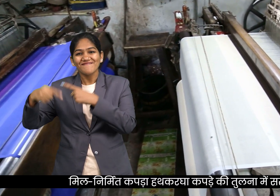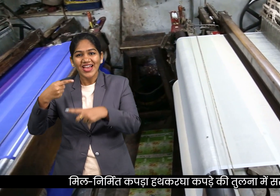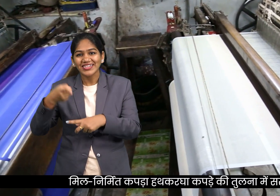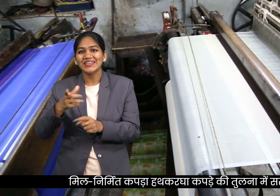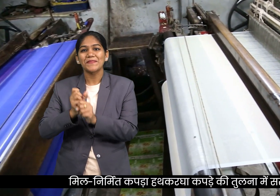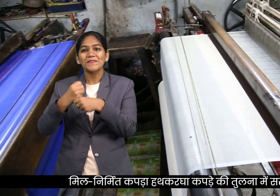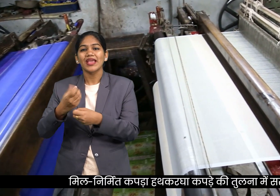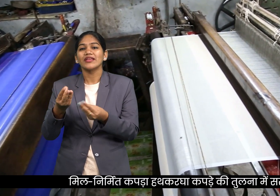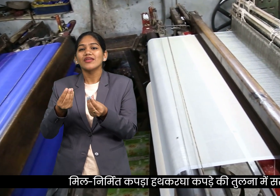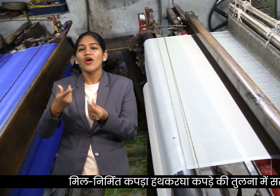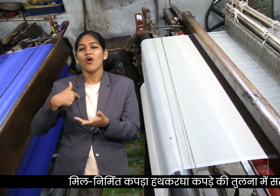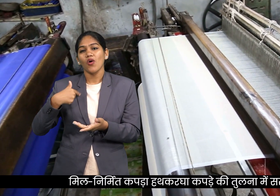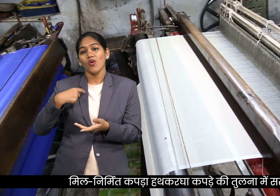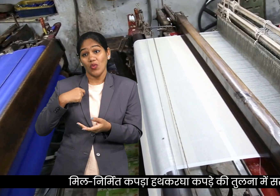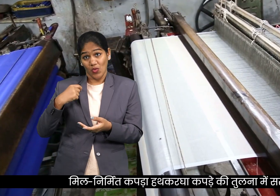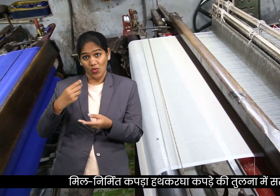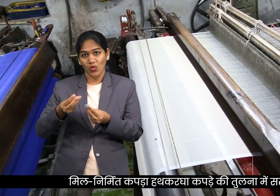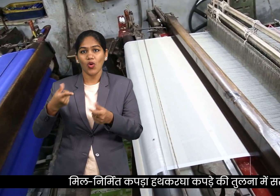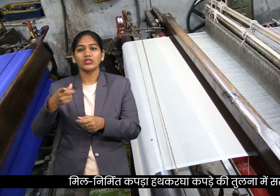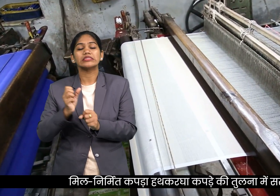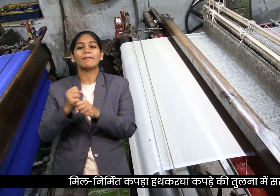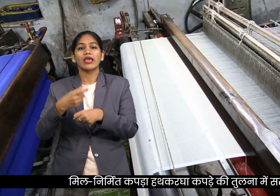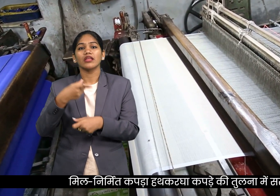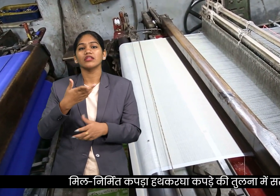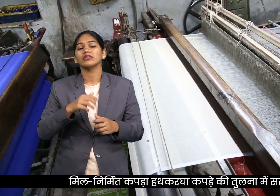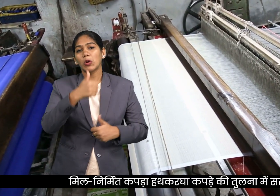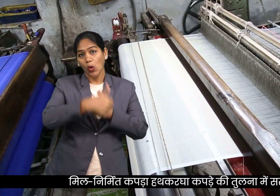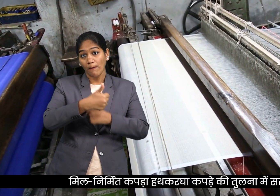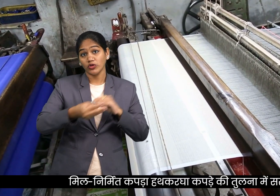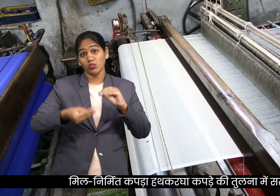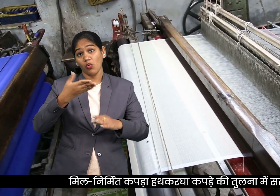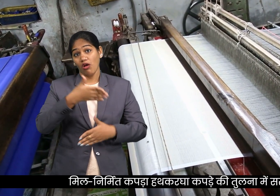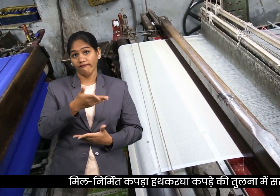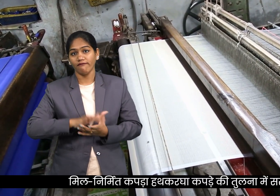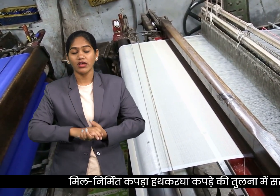मिल निर्मित कपड़ा हथकरघा कपड़ों की तुलना में सस्ता होता है।